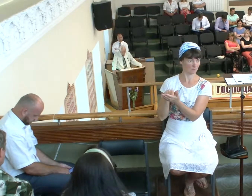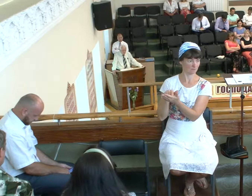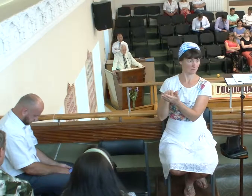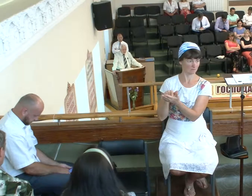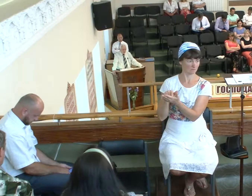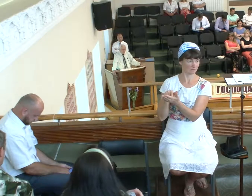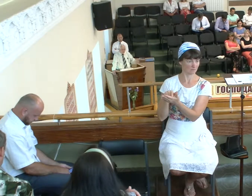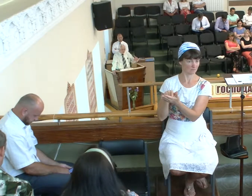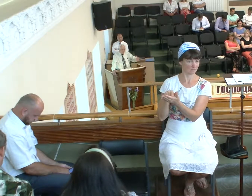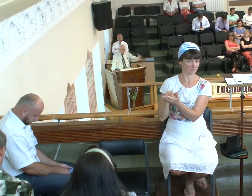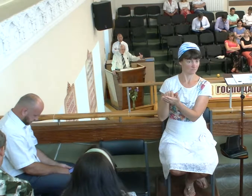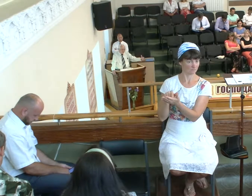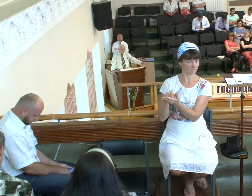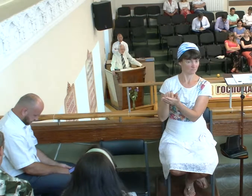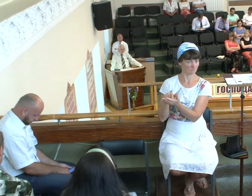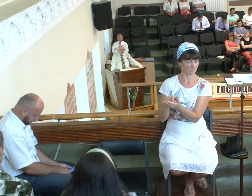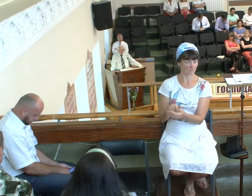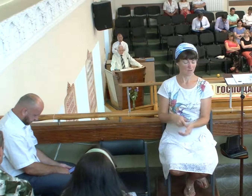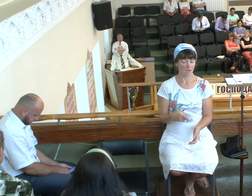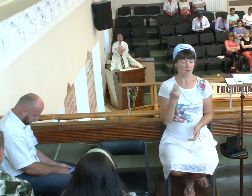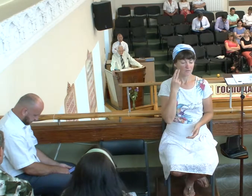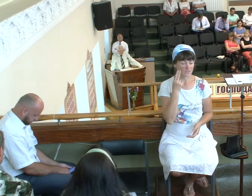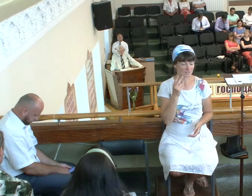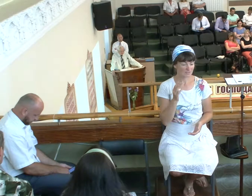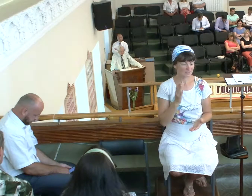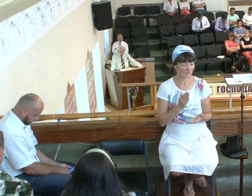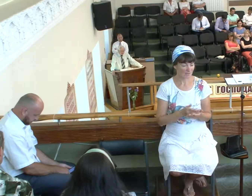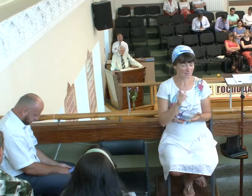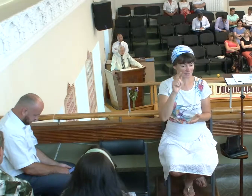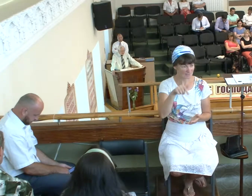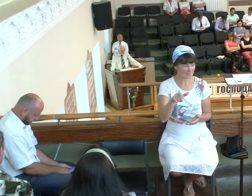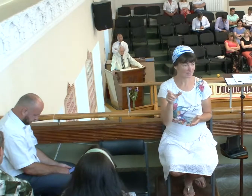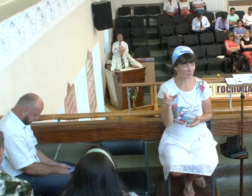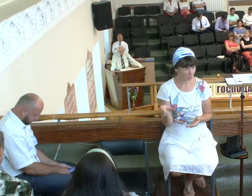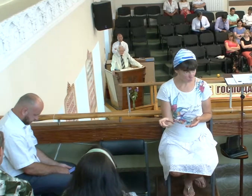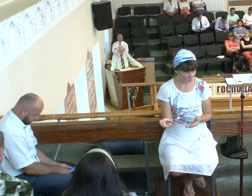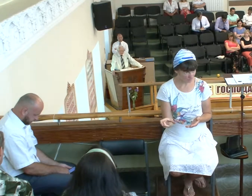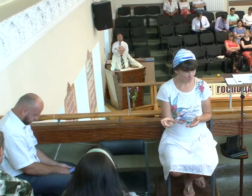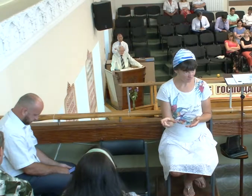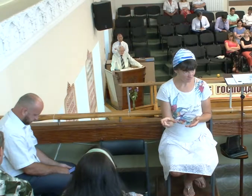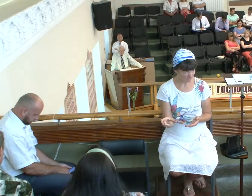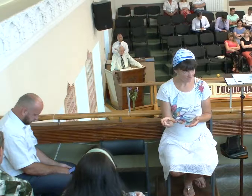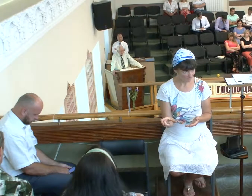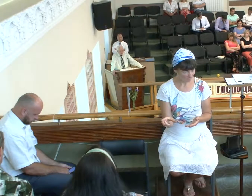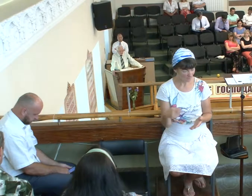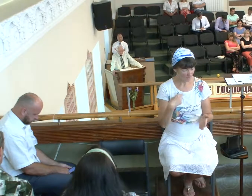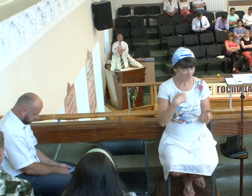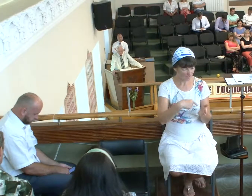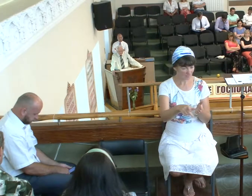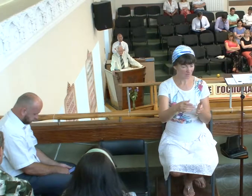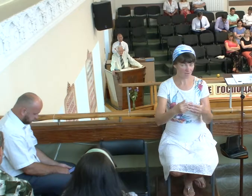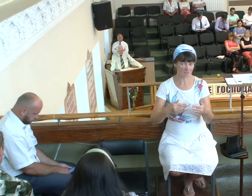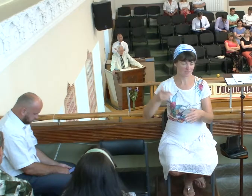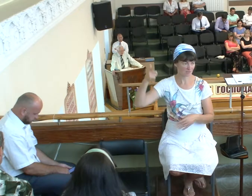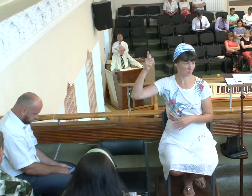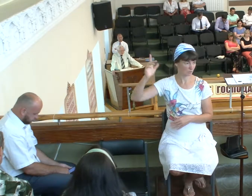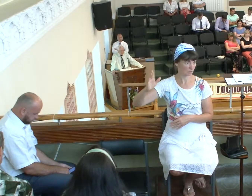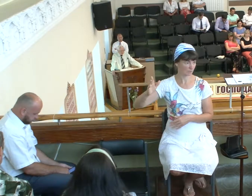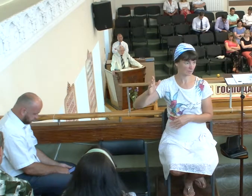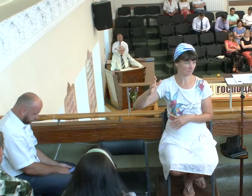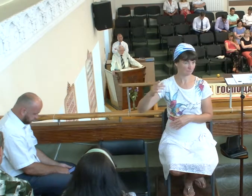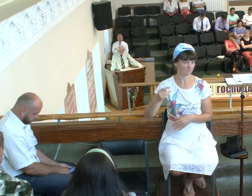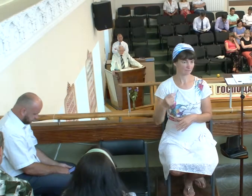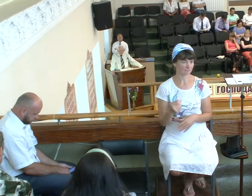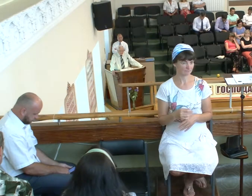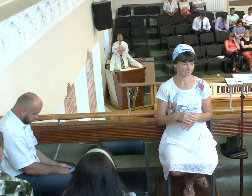те, кто подходит к моменту, что пора уже отлучать. Человек потерял ценность, перестал собрание